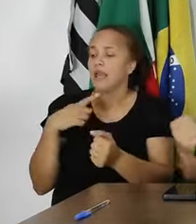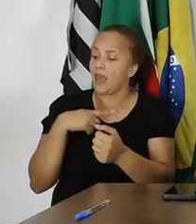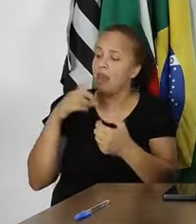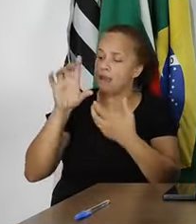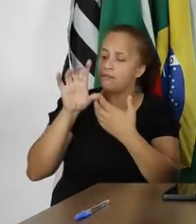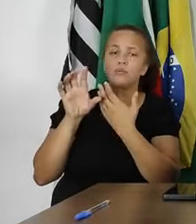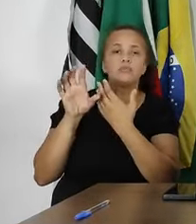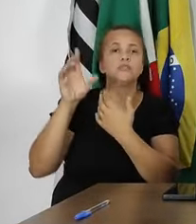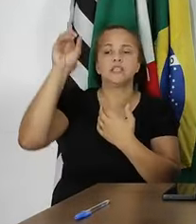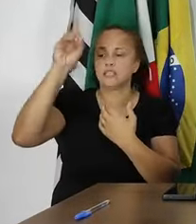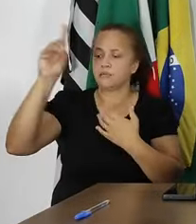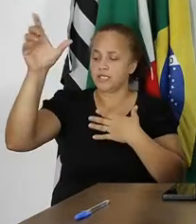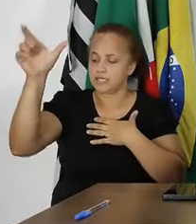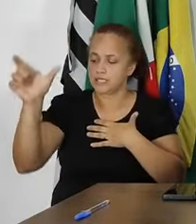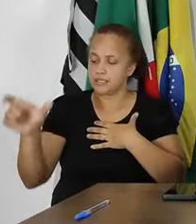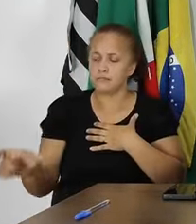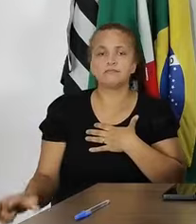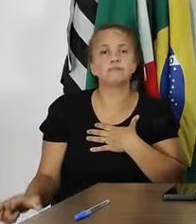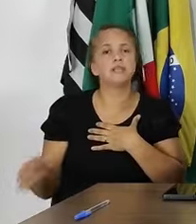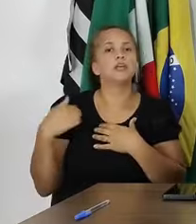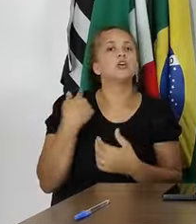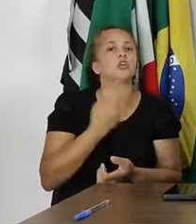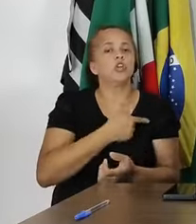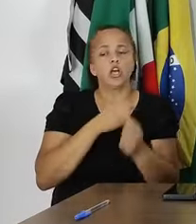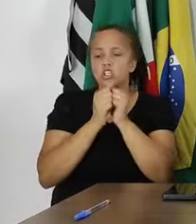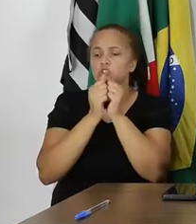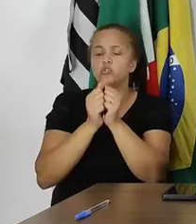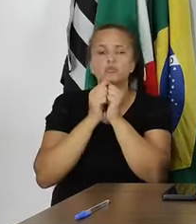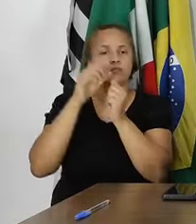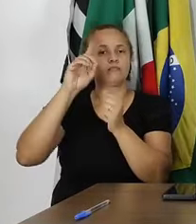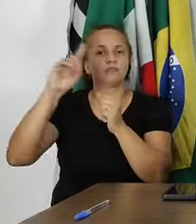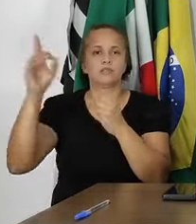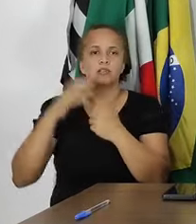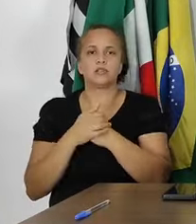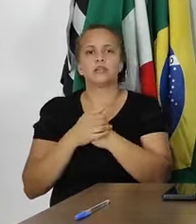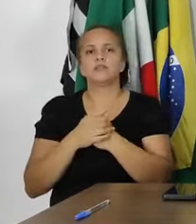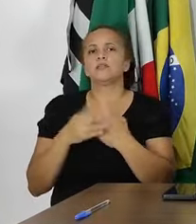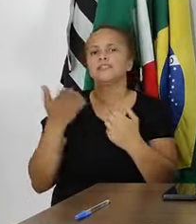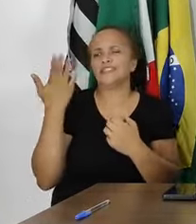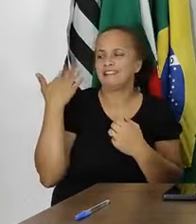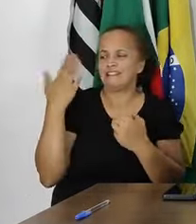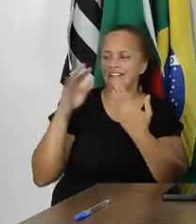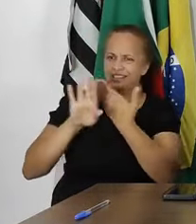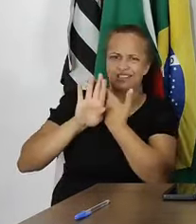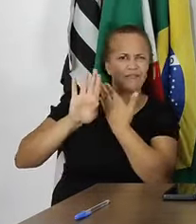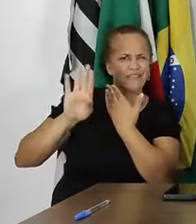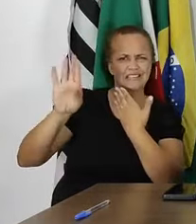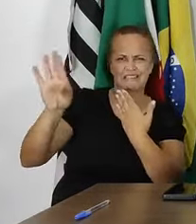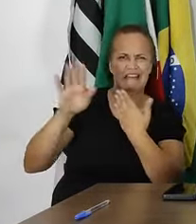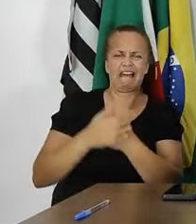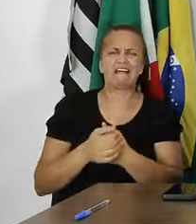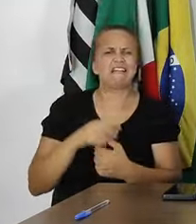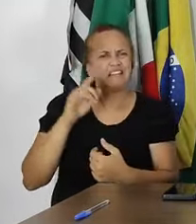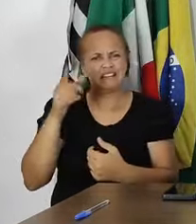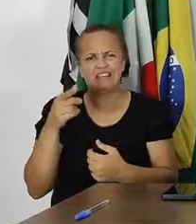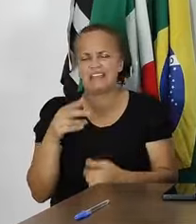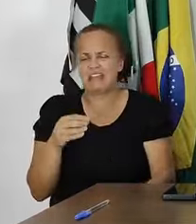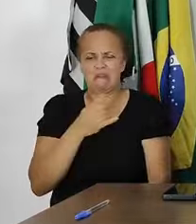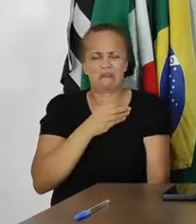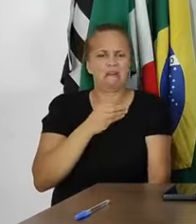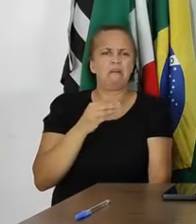Fomos reconciliados com Deus. Aquilo que nos separava de Deus, que era o pecado, e que é o pecado,